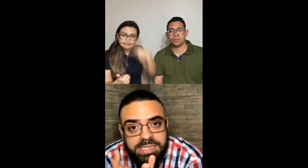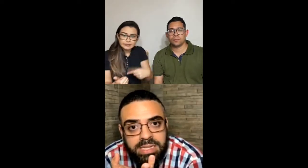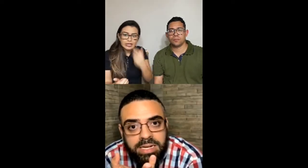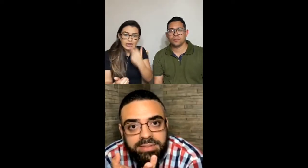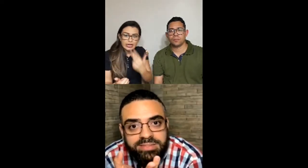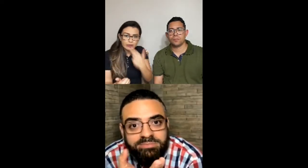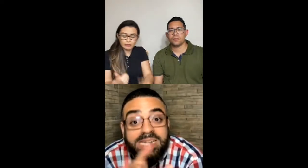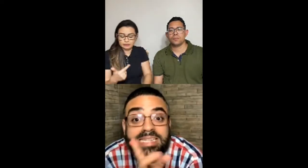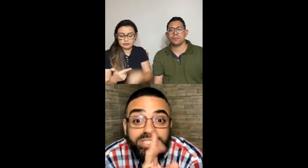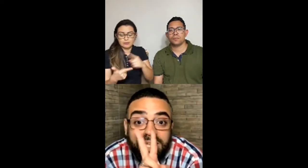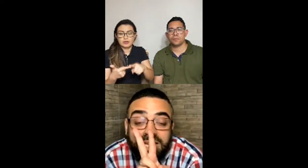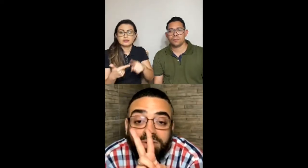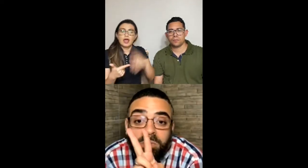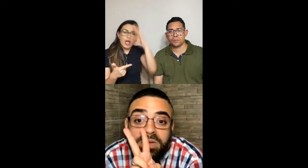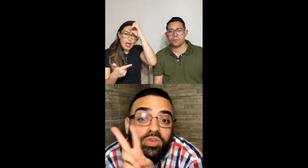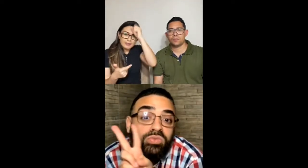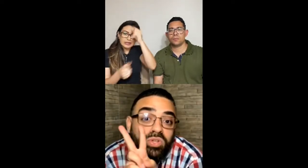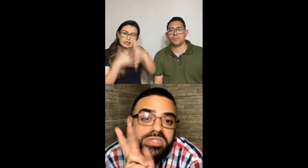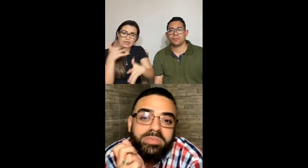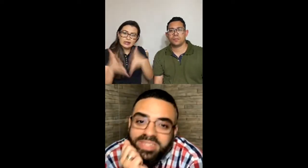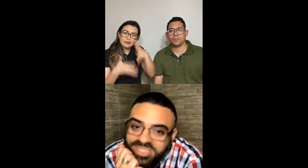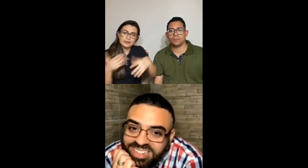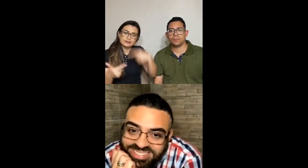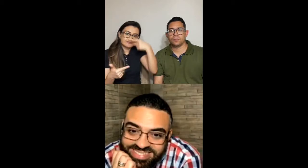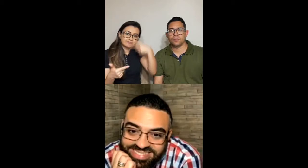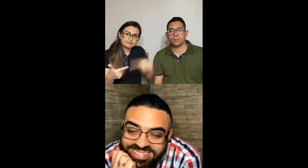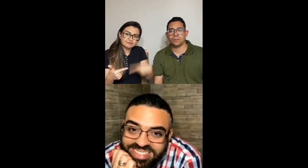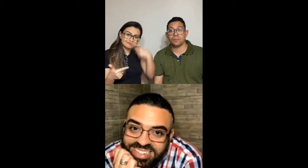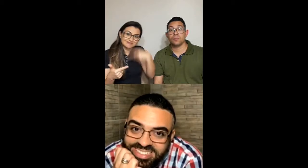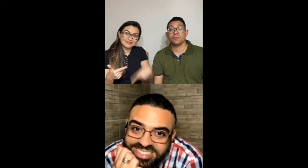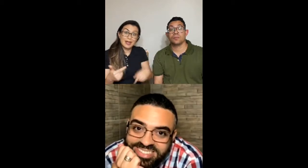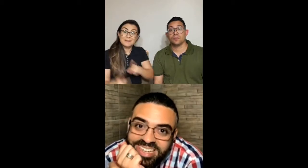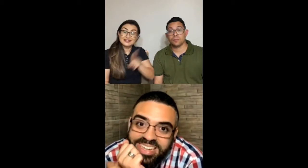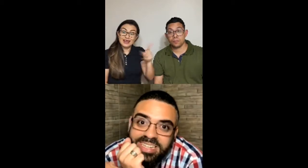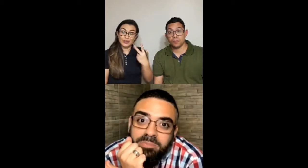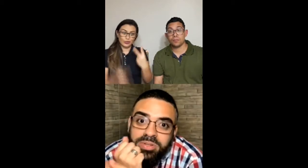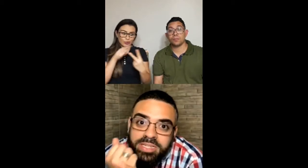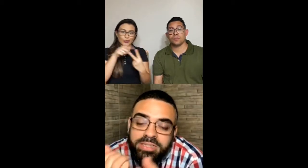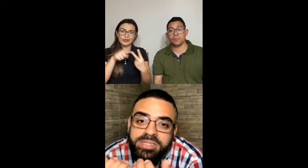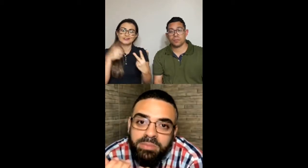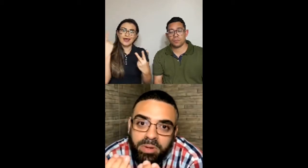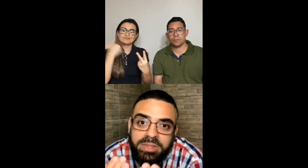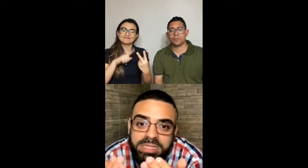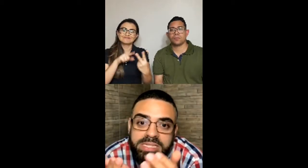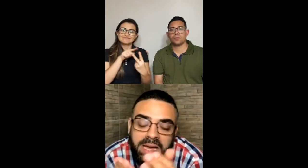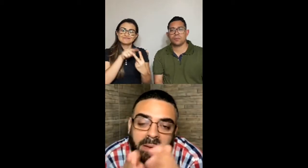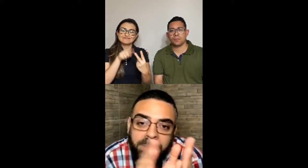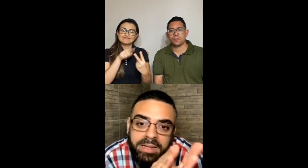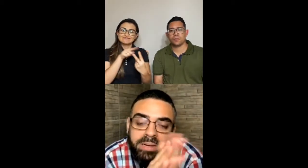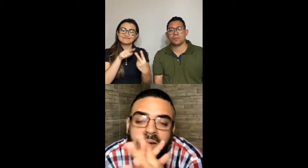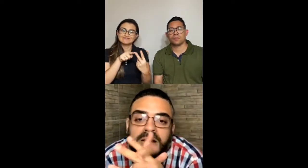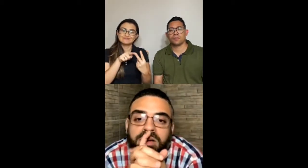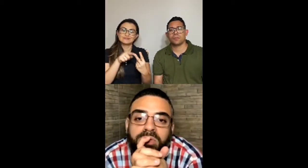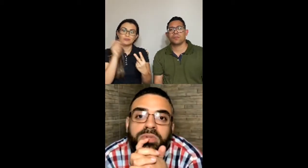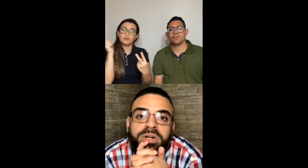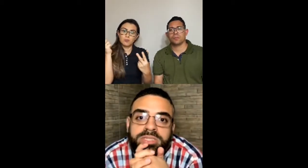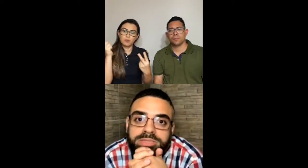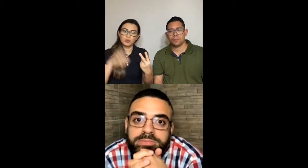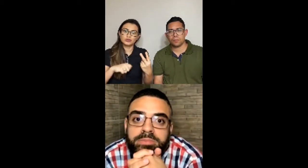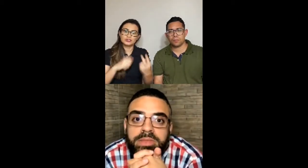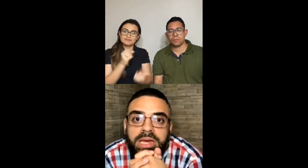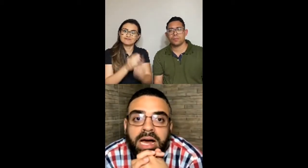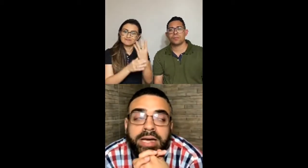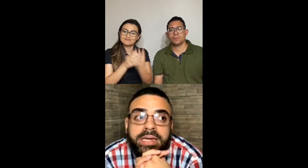qualquer outra língua. E alfabetização na língua de sinais Thai. Mas a gente já estava com o perfil com 2 obreiros já na